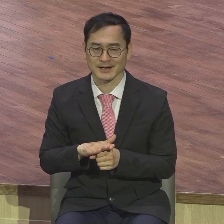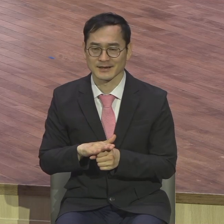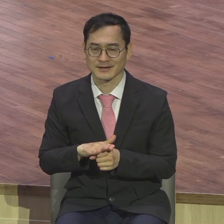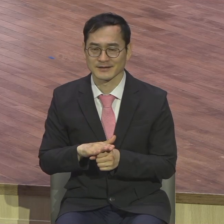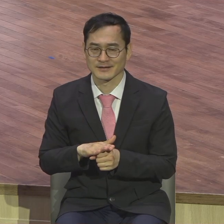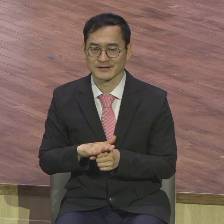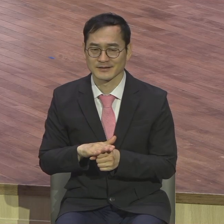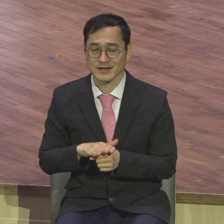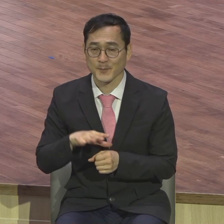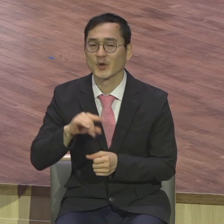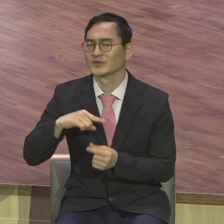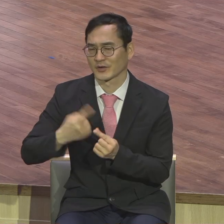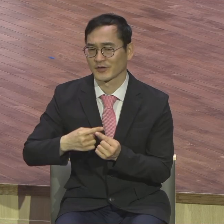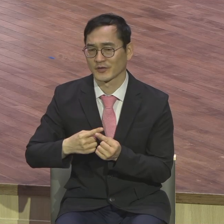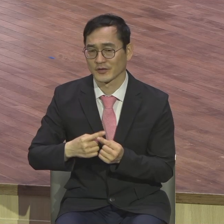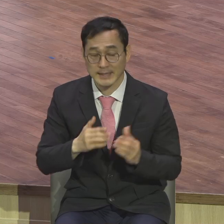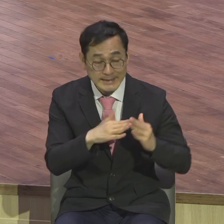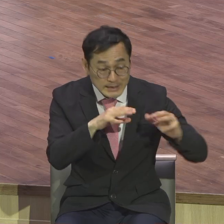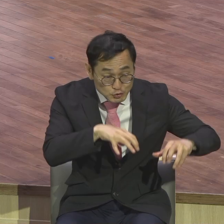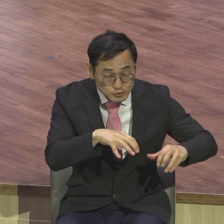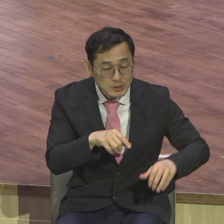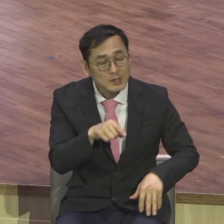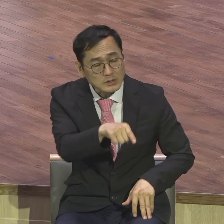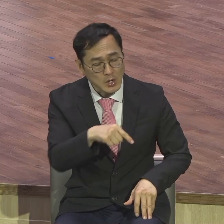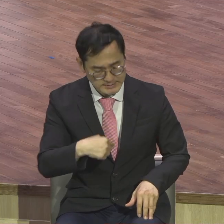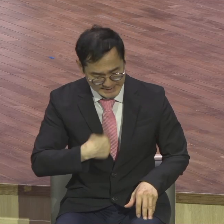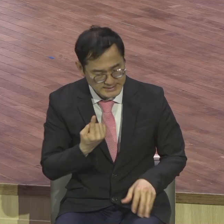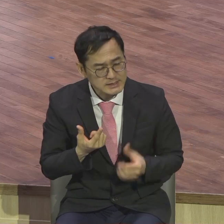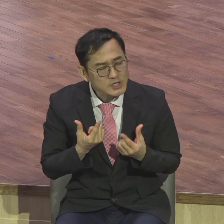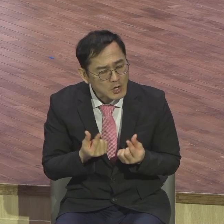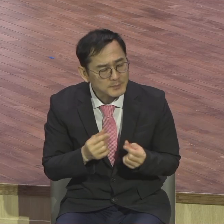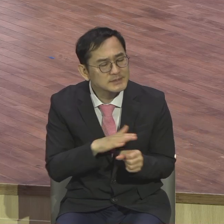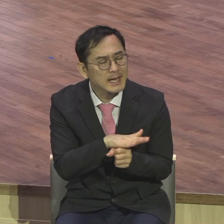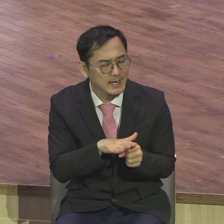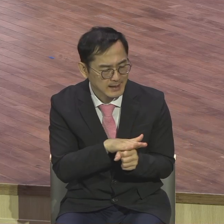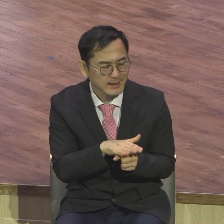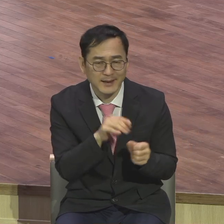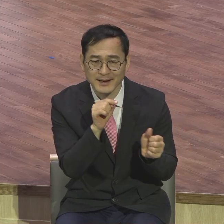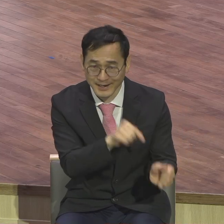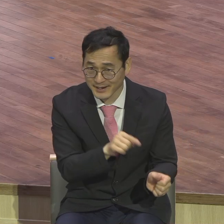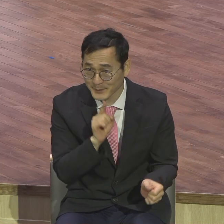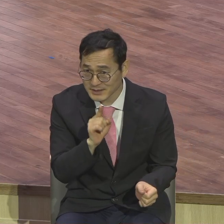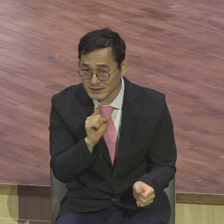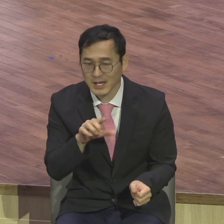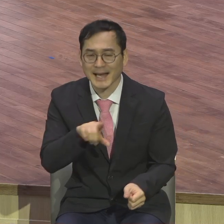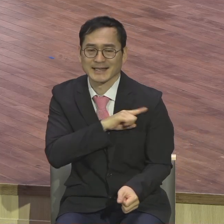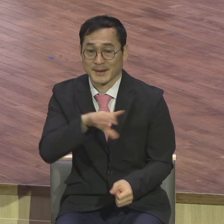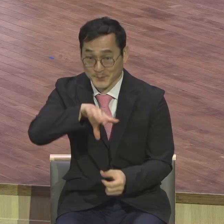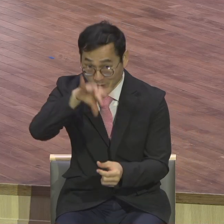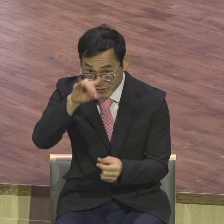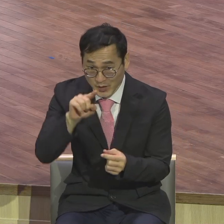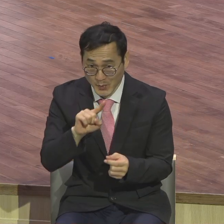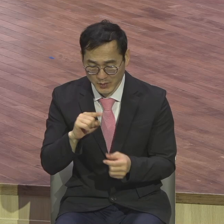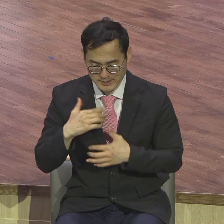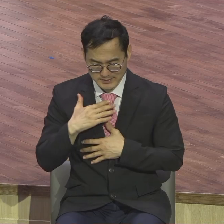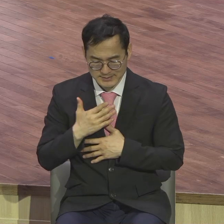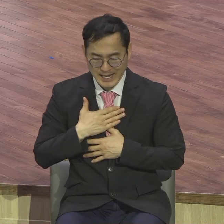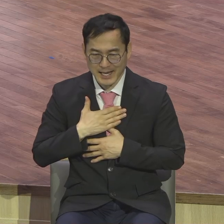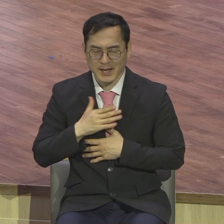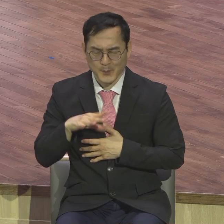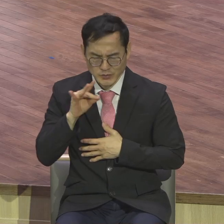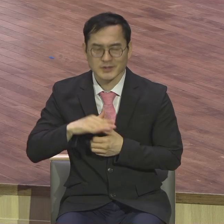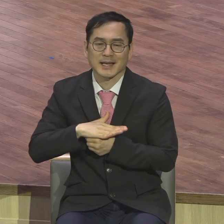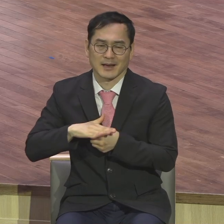자신같이 사랑하라 그랬어요. 너 자신같이. 그래서 중요한 것은 뭐냐? 자기 자신을 먼저 사랑해야 돼요.